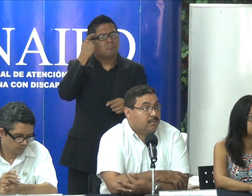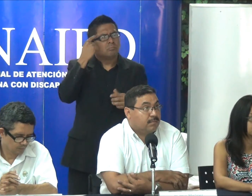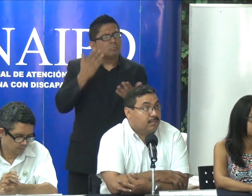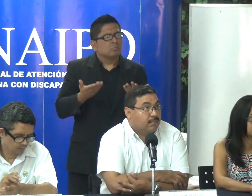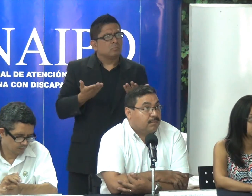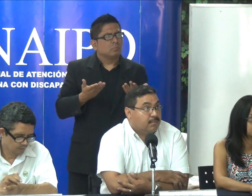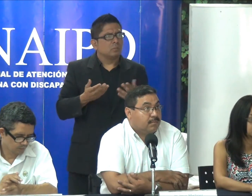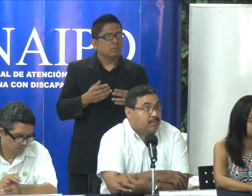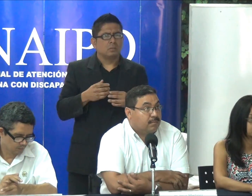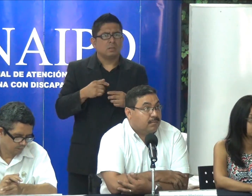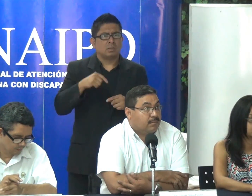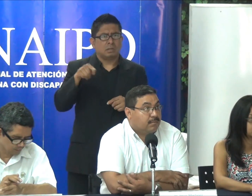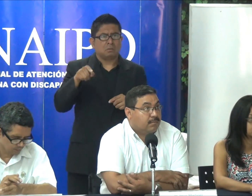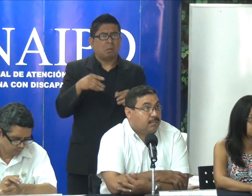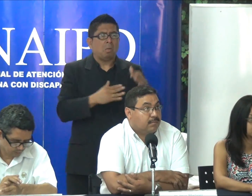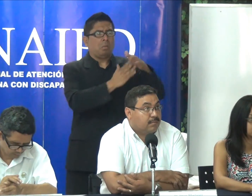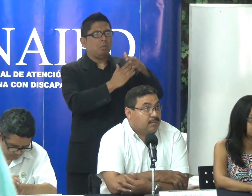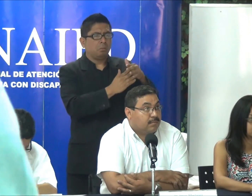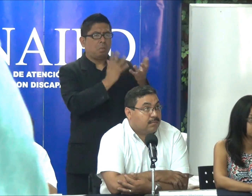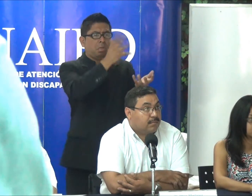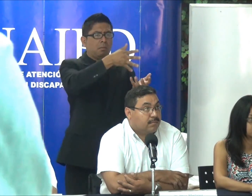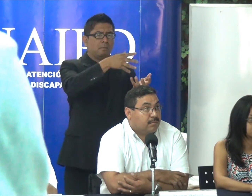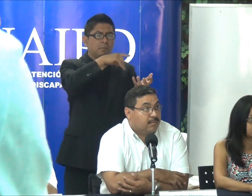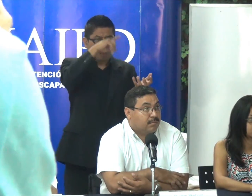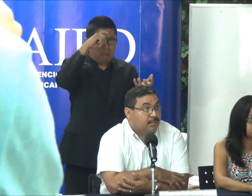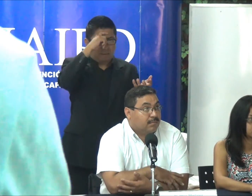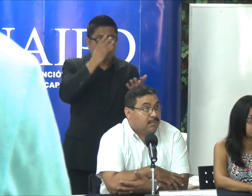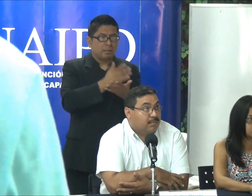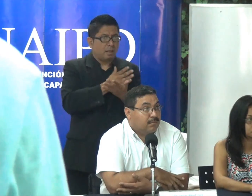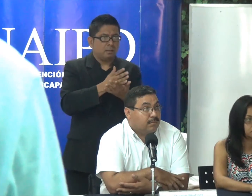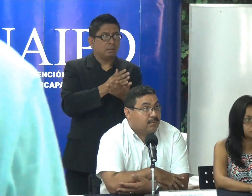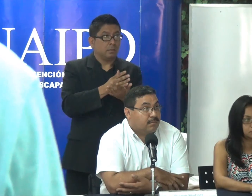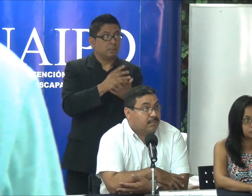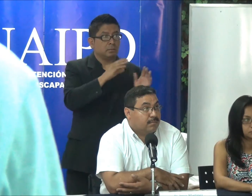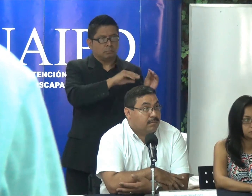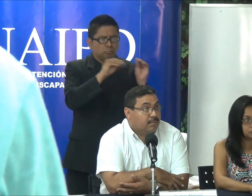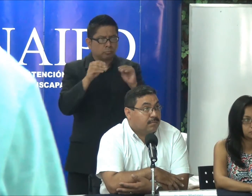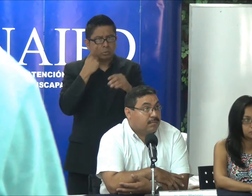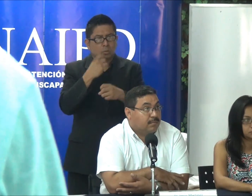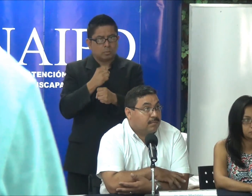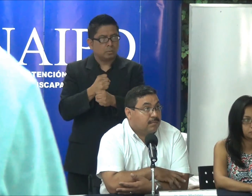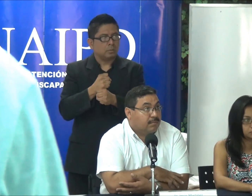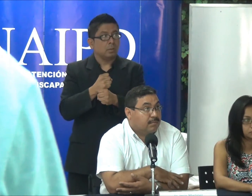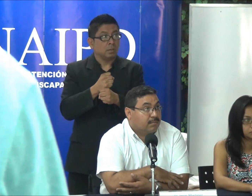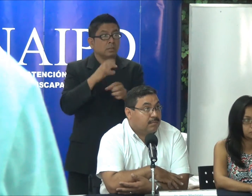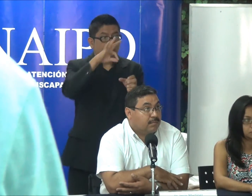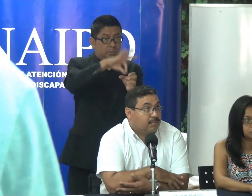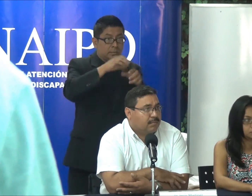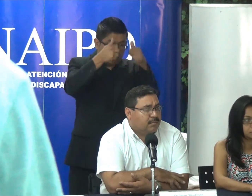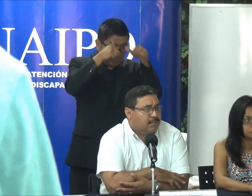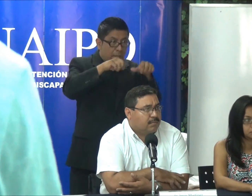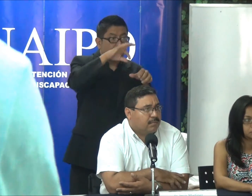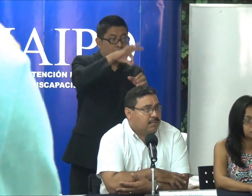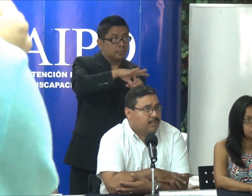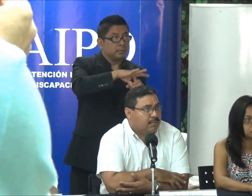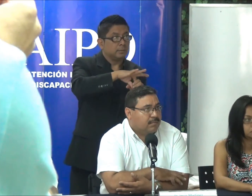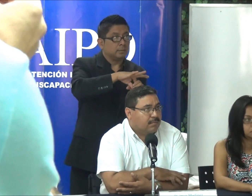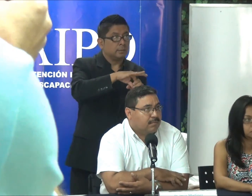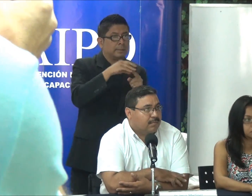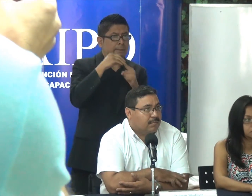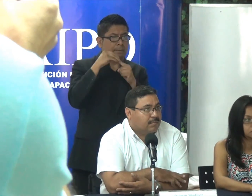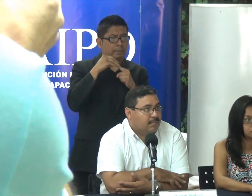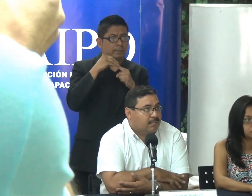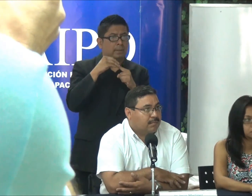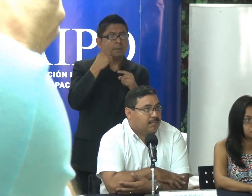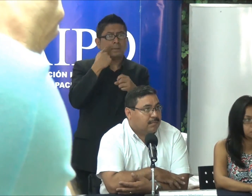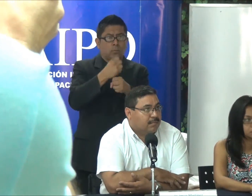ustedes estas acciones que se están implementando? Por una parte, se aprueban medidas extraordinarias